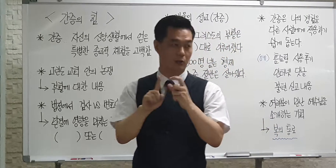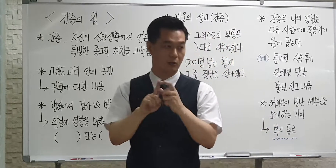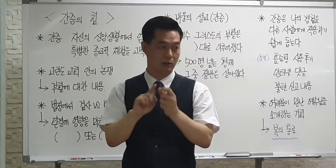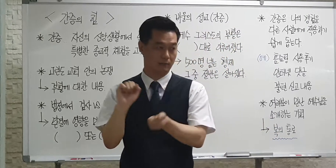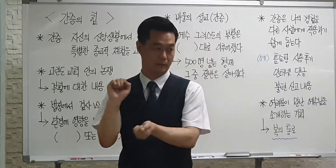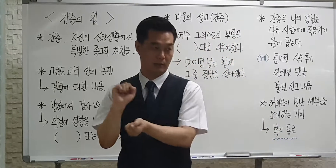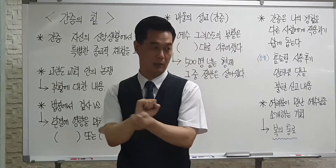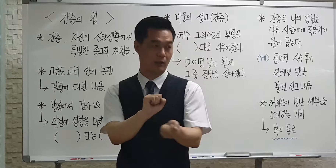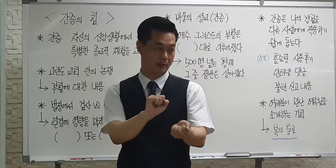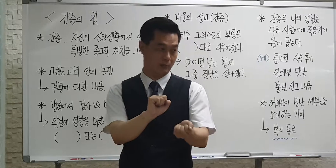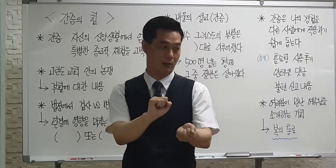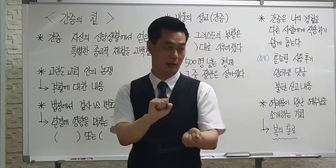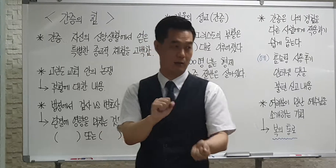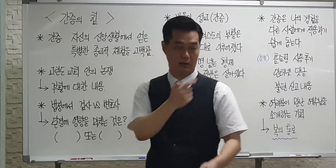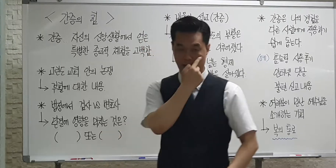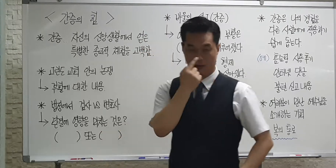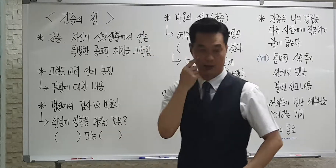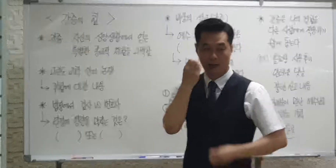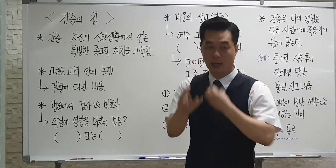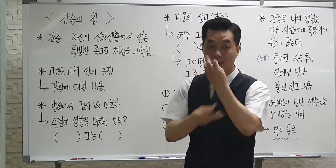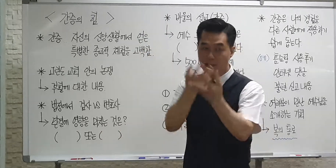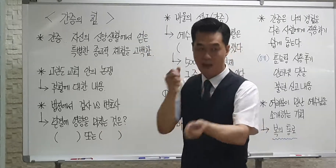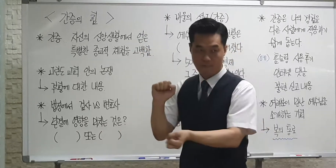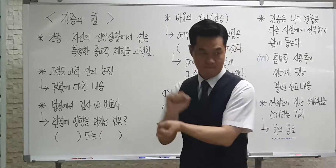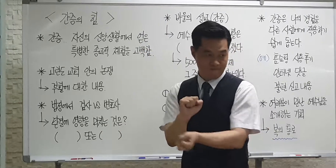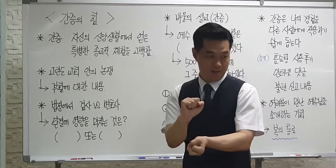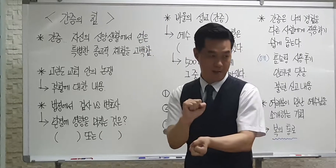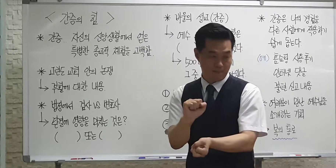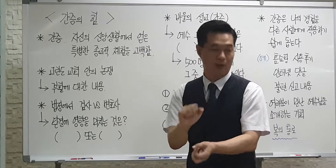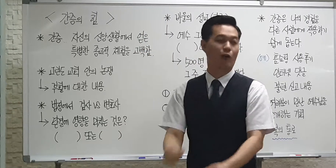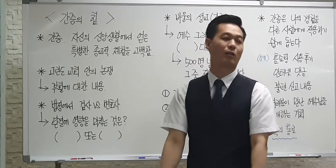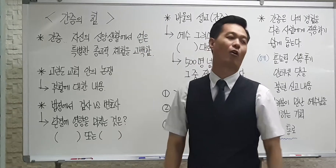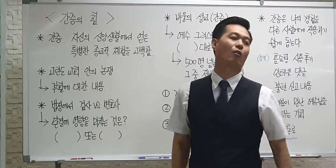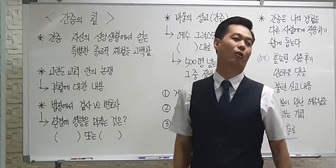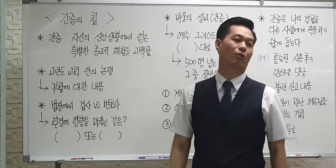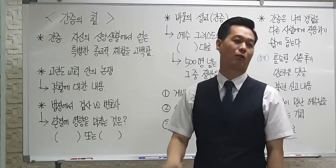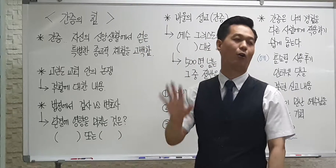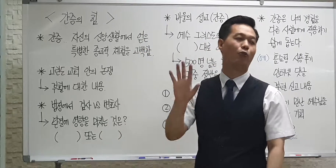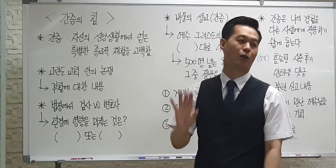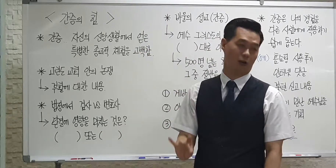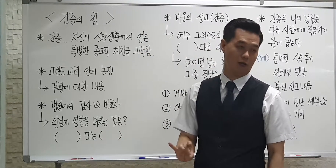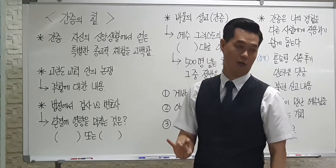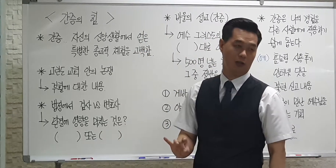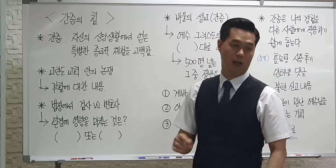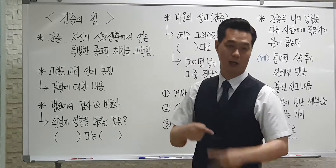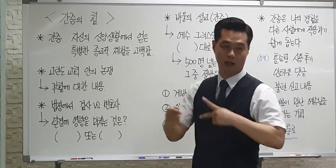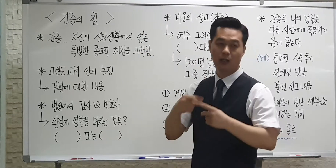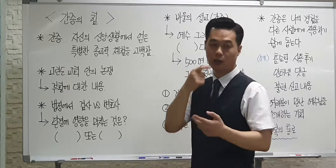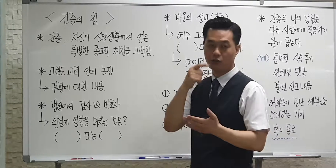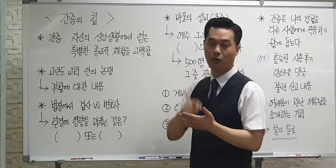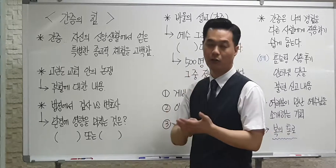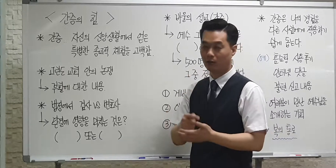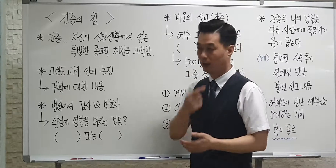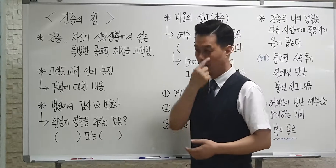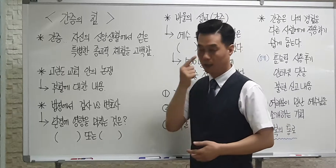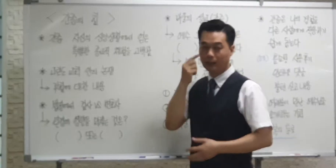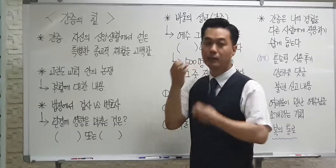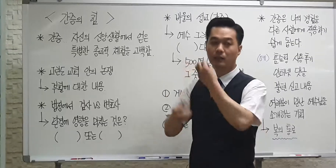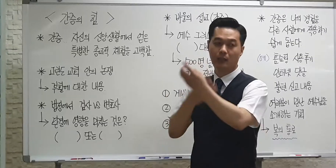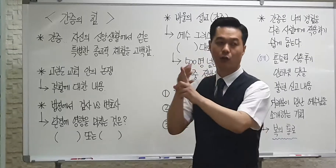단어로는 이런 게 있습니다. 간증의 힘 이게 더 어울려요. 이해하기 쉬워요. 간증을 어떤